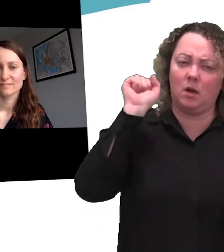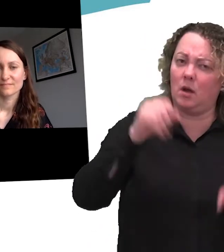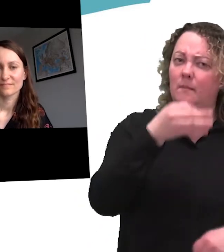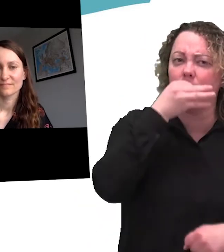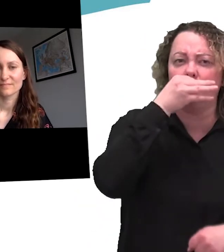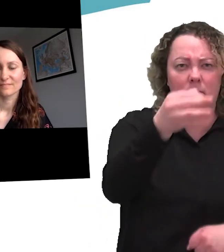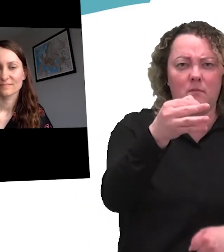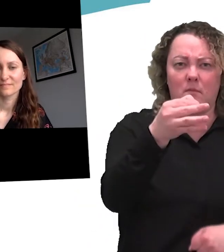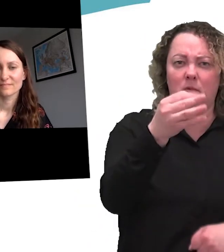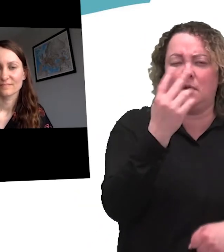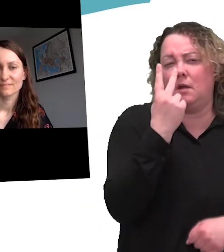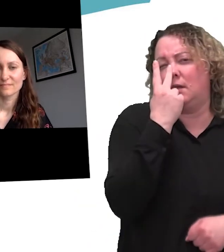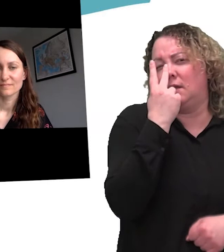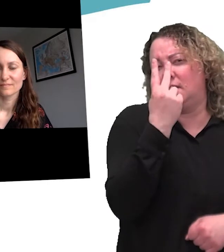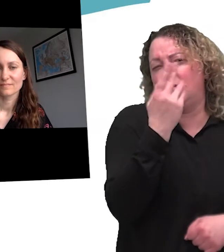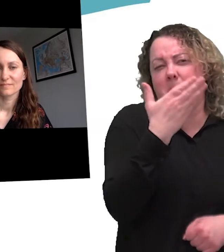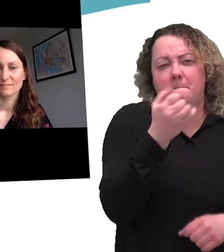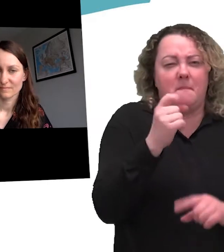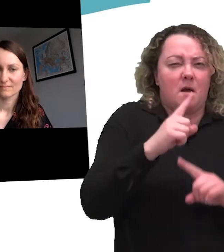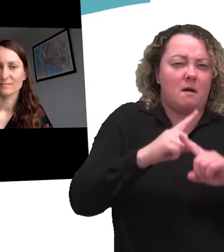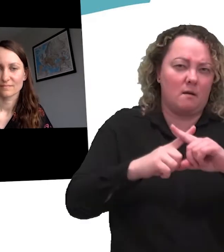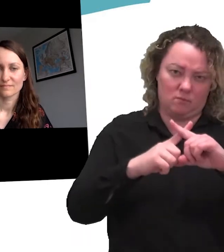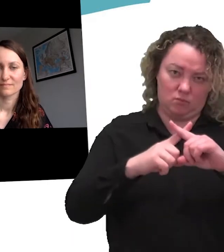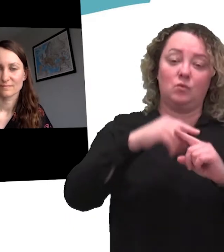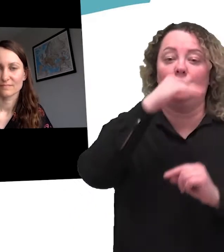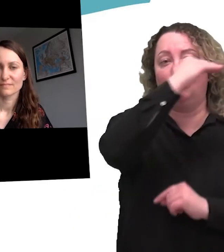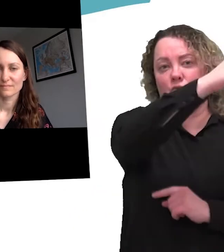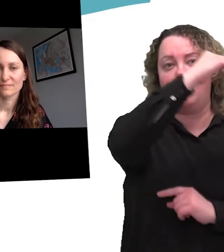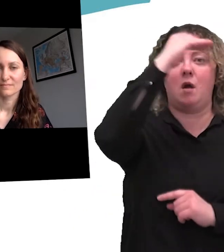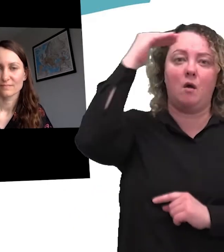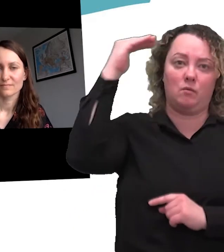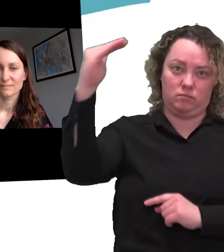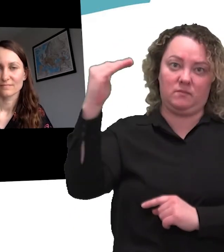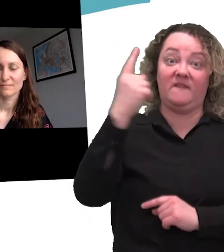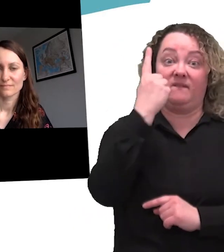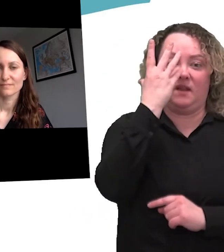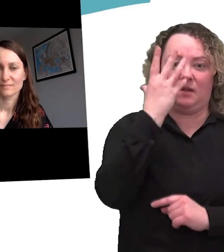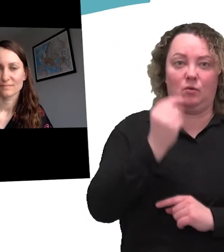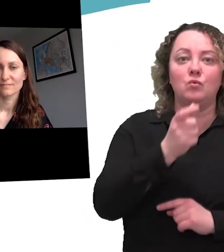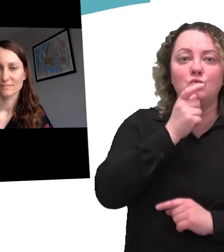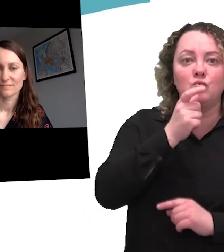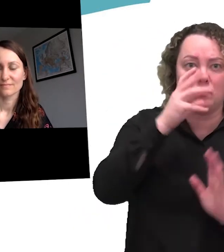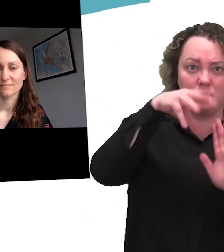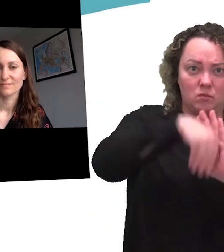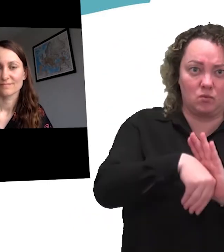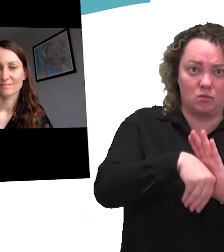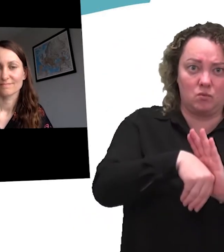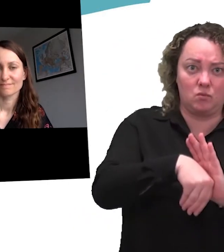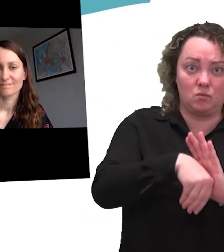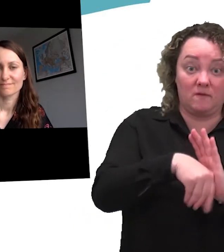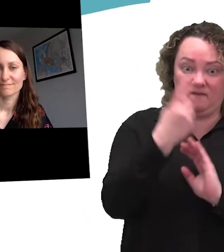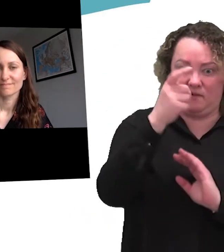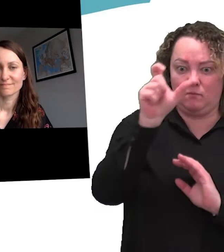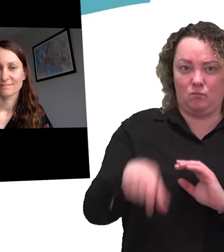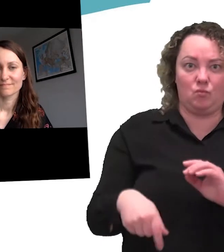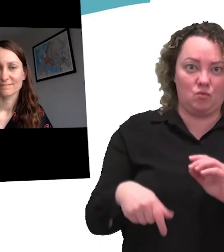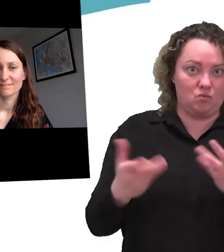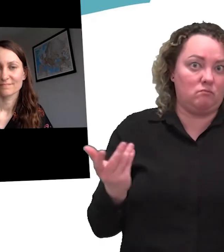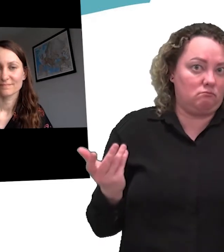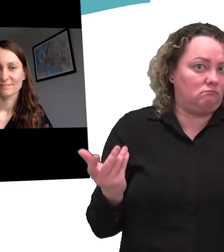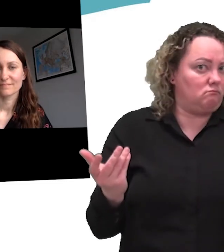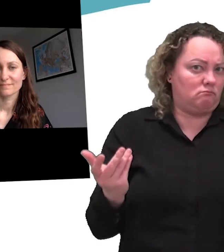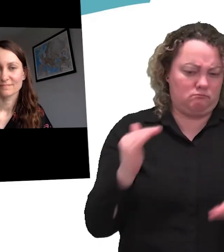maksimalios suaugusio žmogaus paros cukrų dozės yra vienam. Tai labai